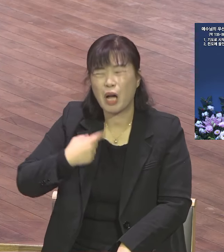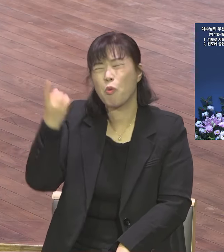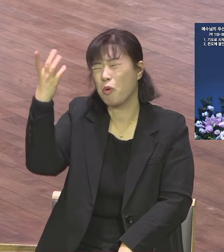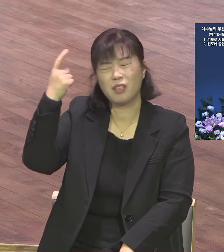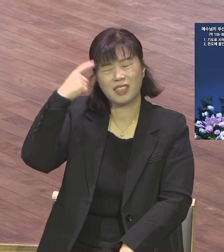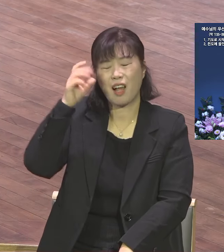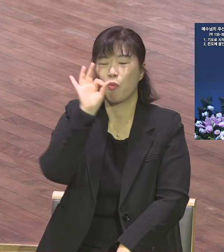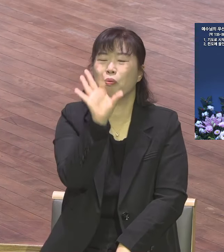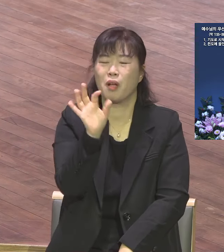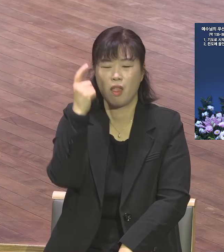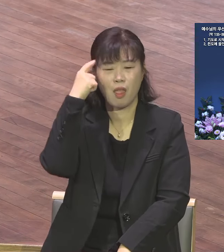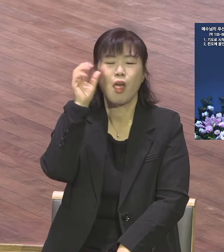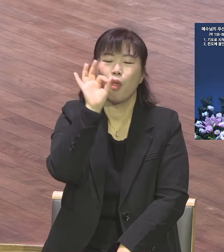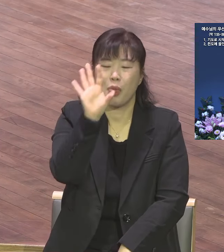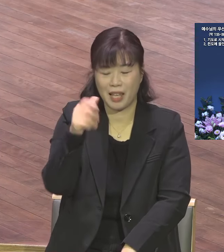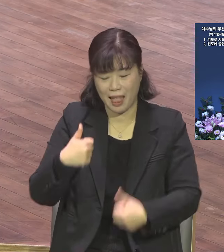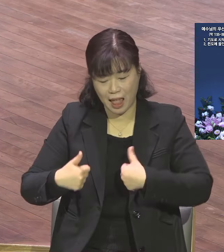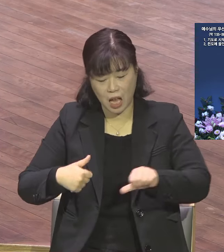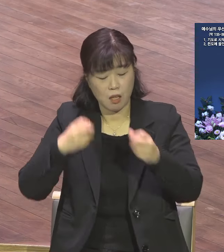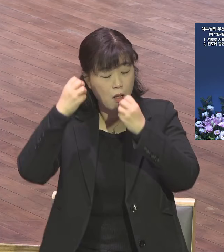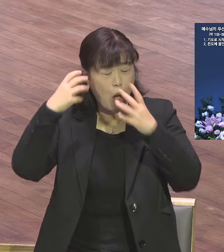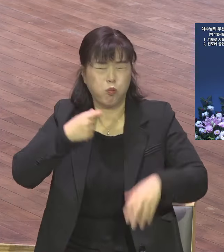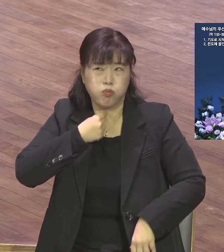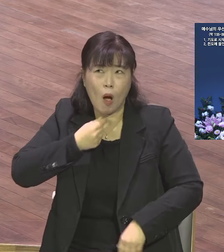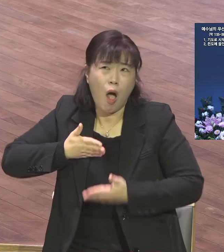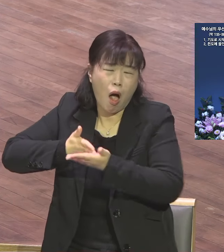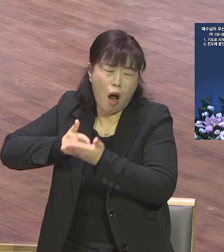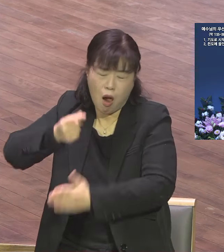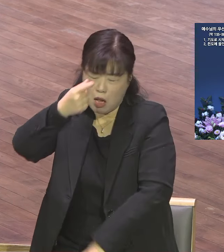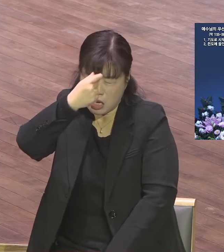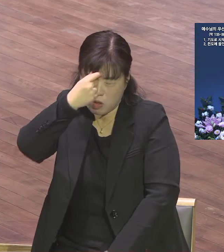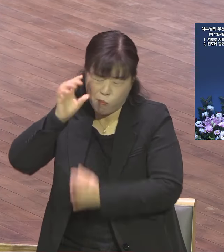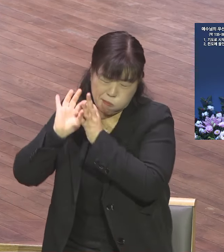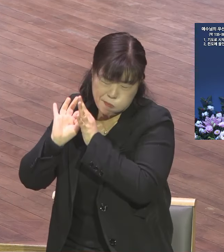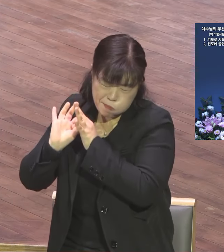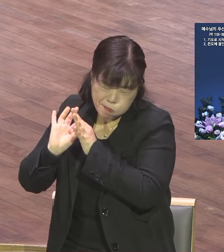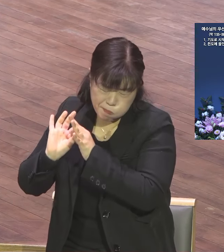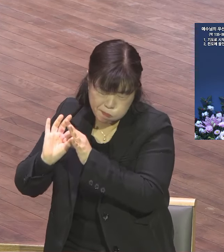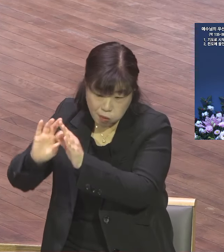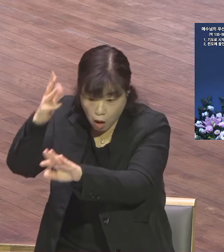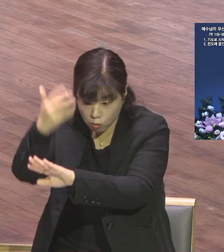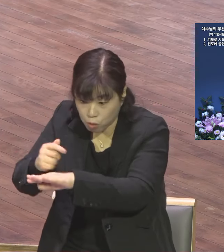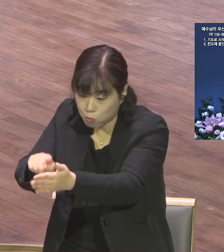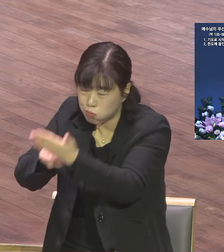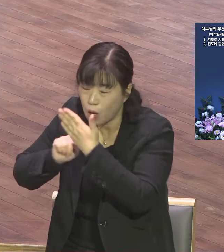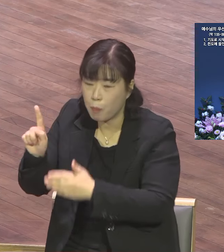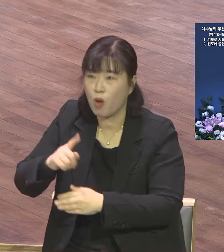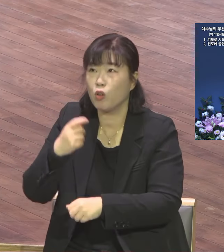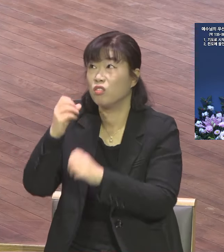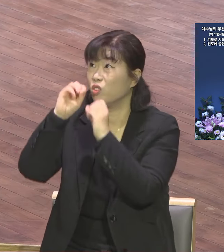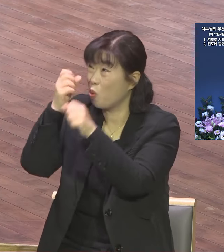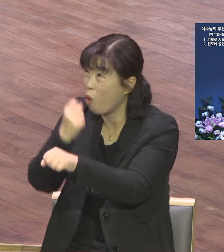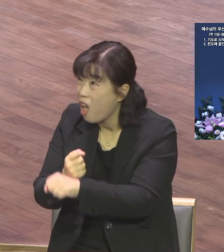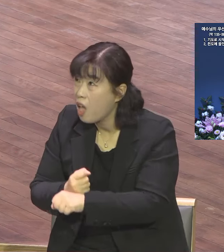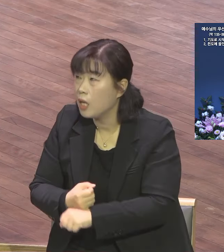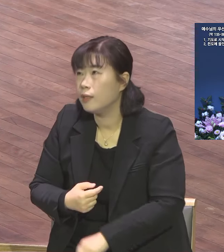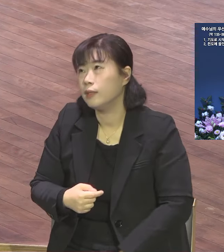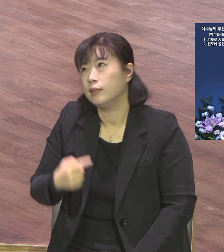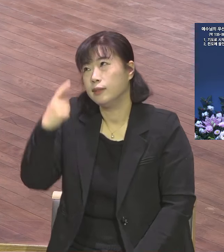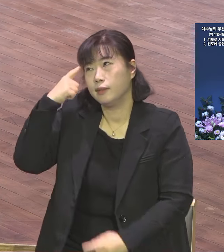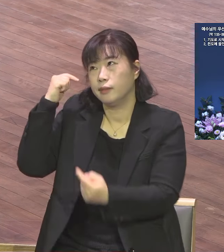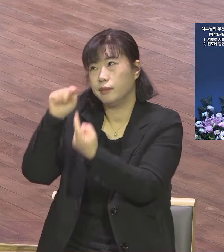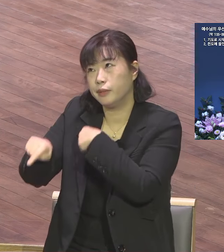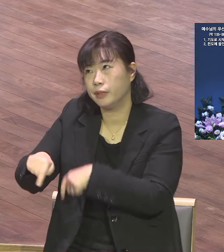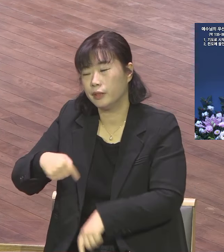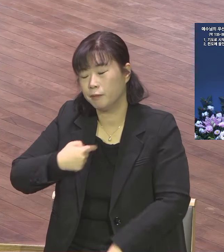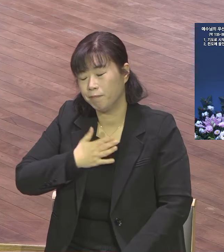생명 살리는 복음 전도 속에 들어가니까 하나님이 다 해결해 주세요. 예수님께서는 기도 가운데